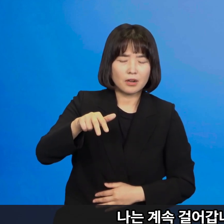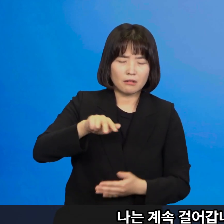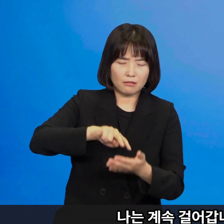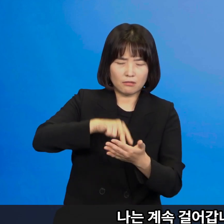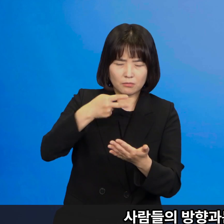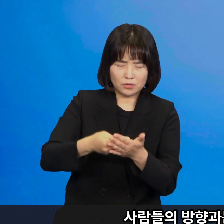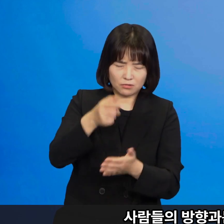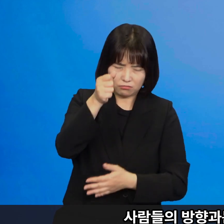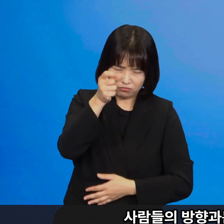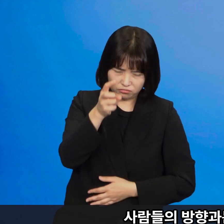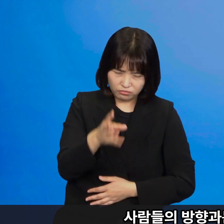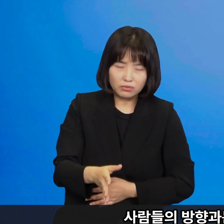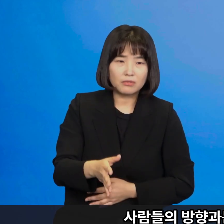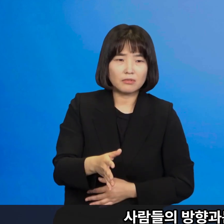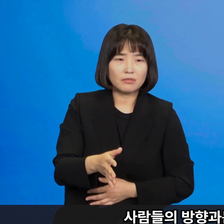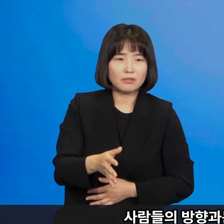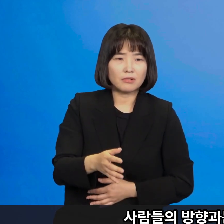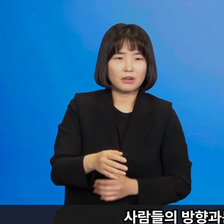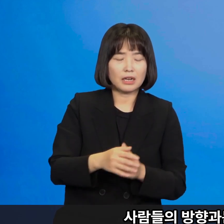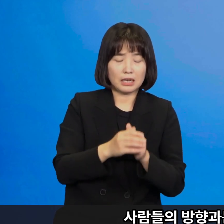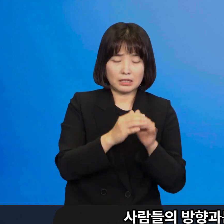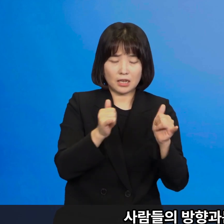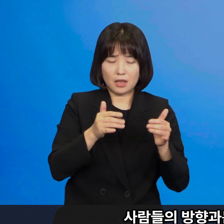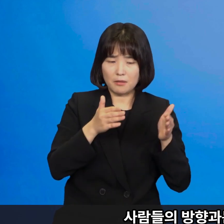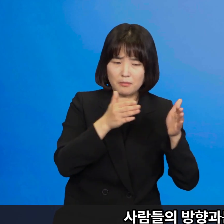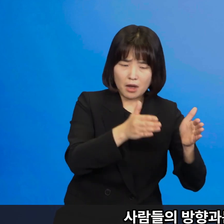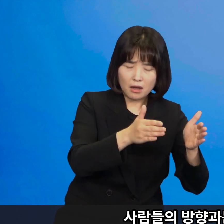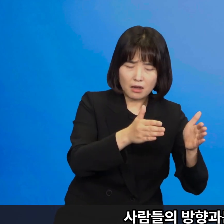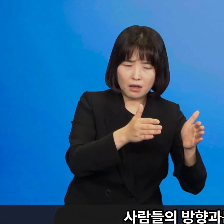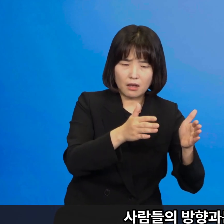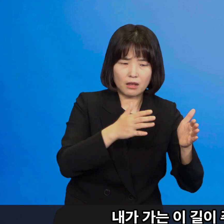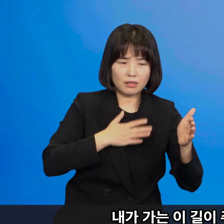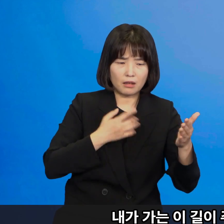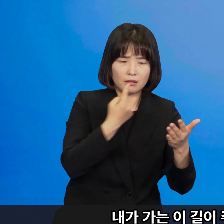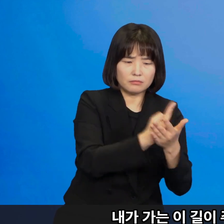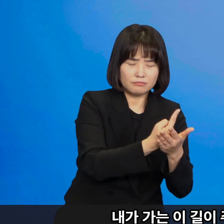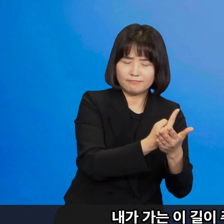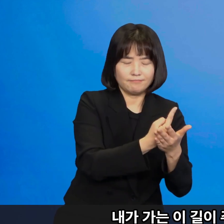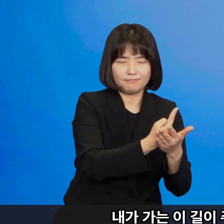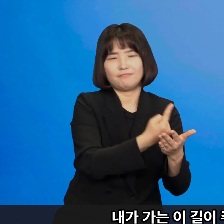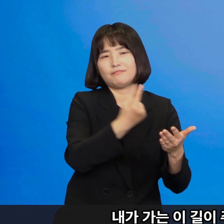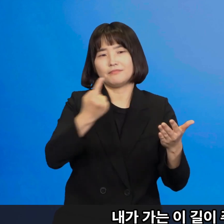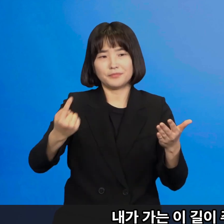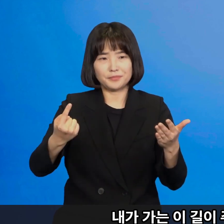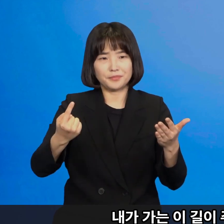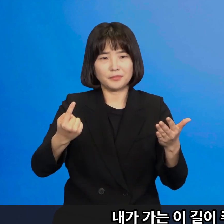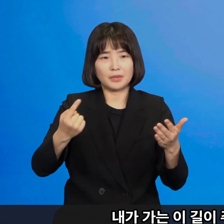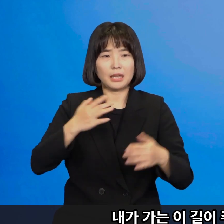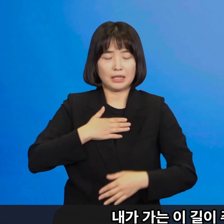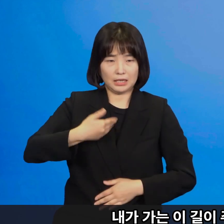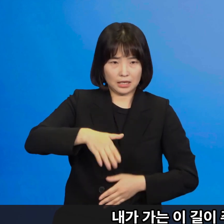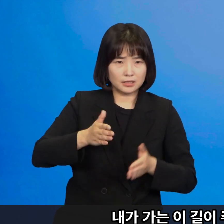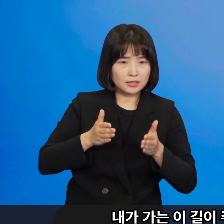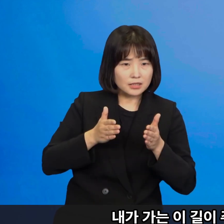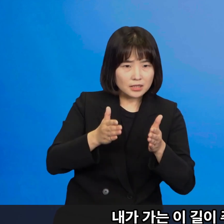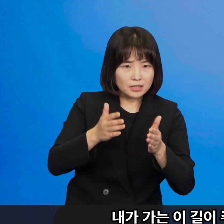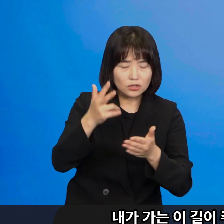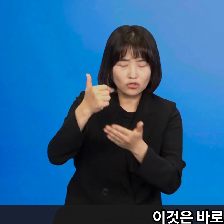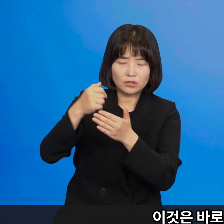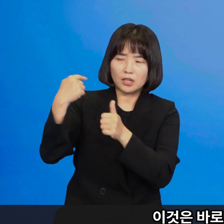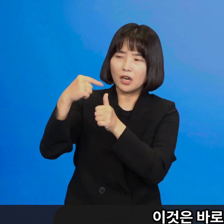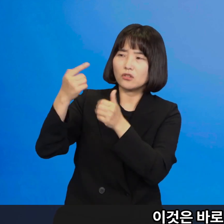넘어져도 사람들의 방향과는 조금 다르다 해도 내가 가는 이 길이 주가 가르쳐준